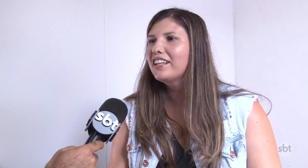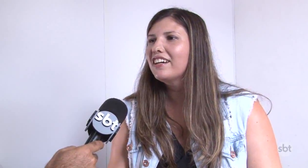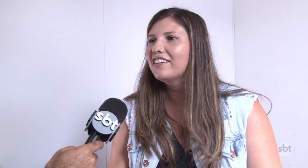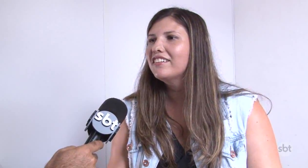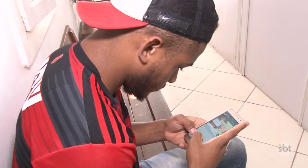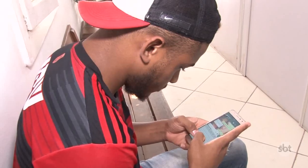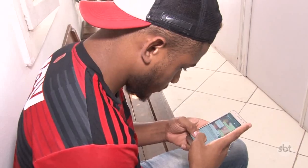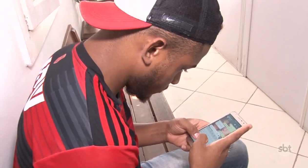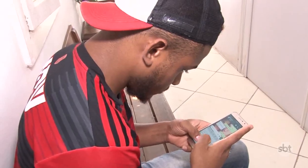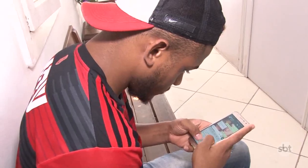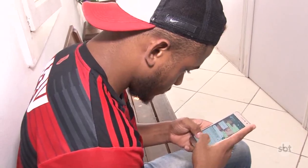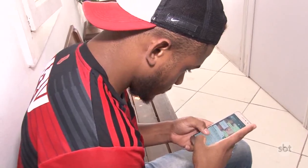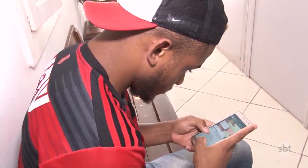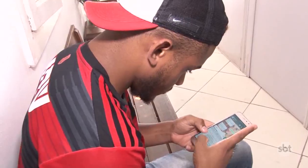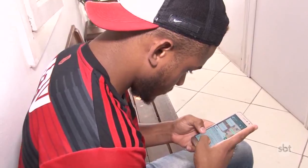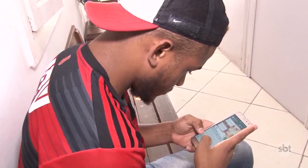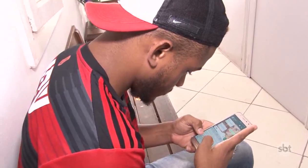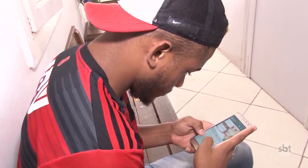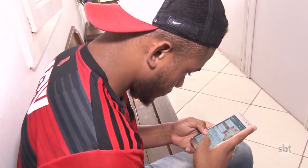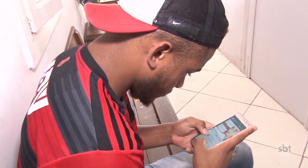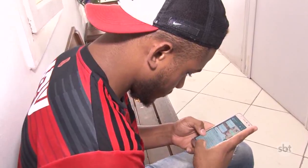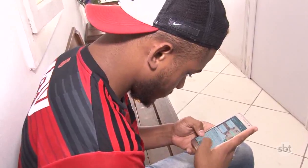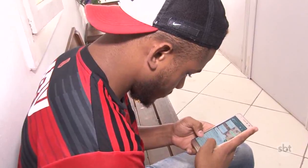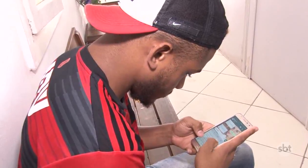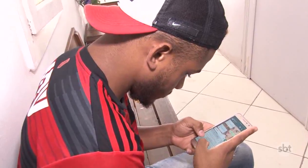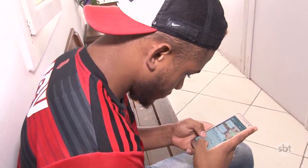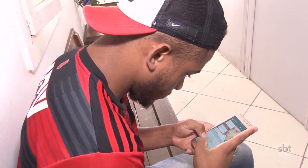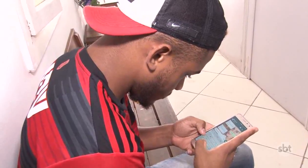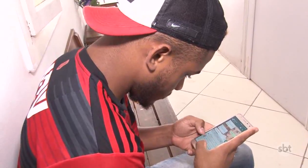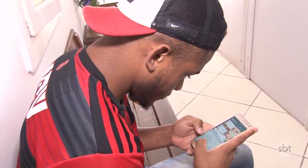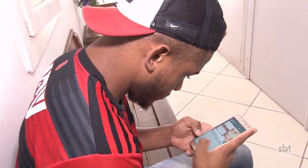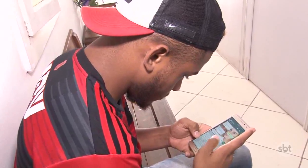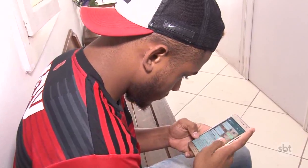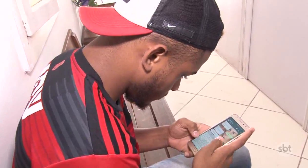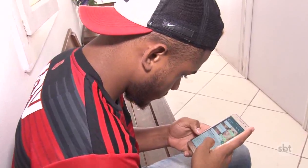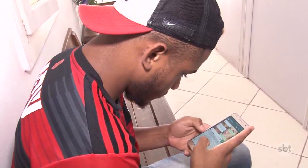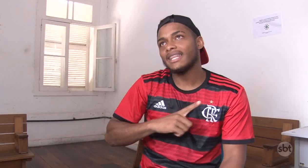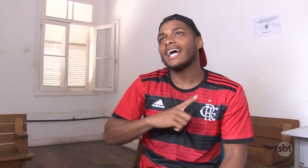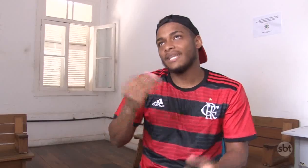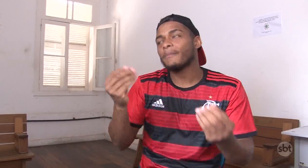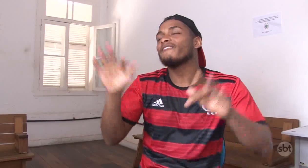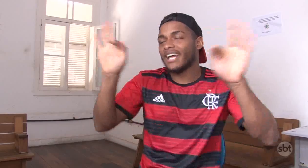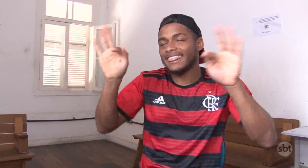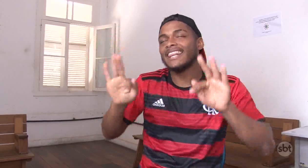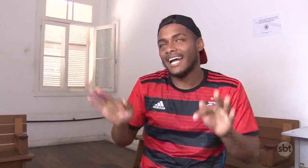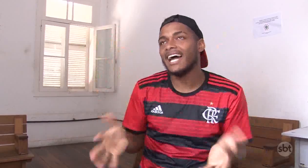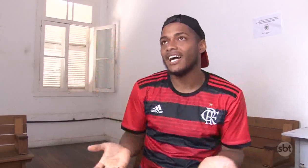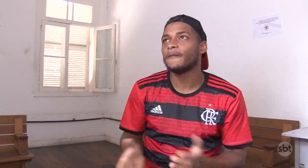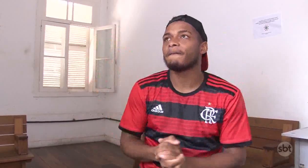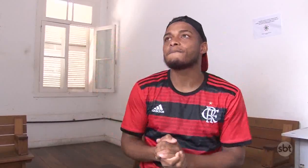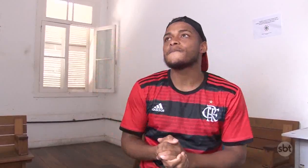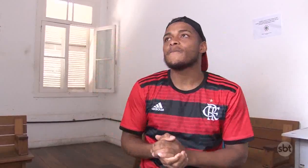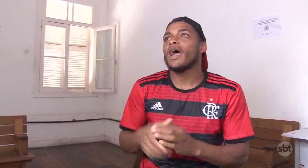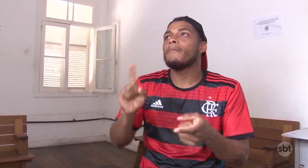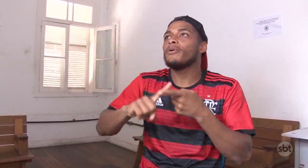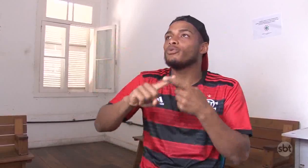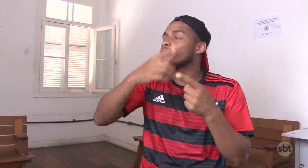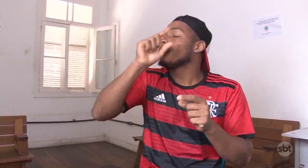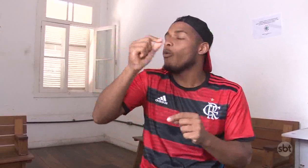legal. E o sonho de Tiago é poder se comunicar com todos. Ele completa ainda que, quando encontra